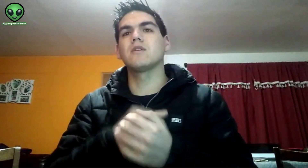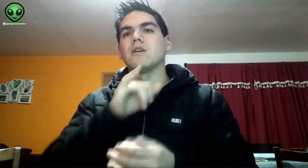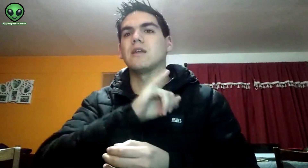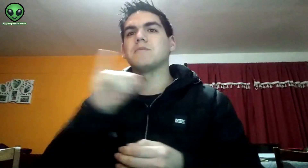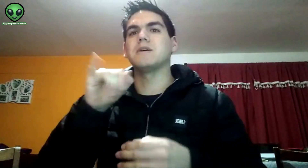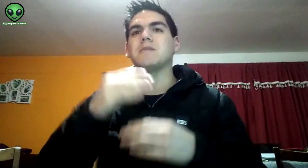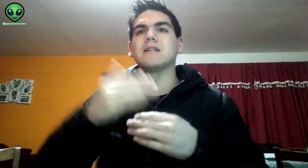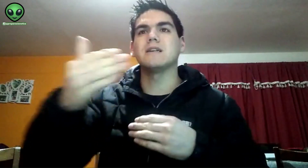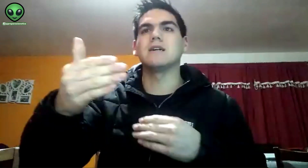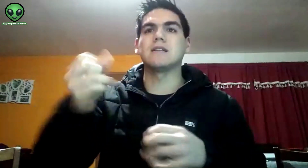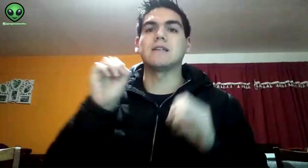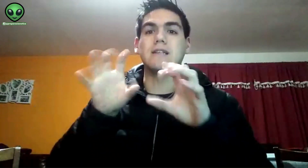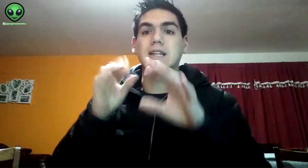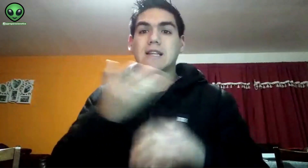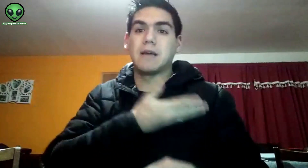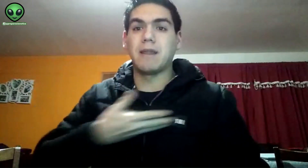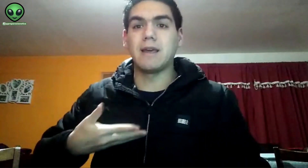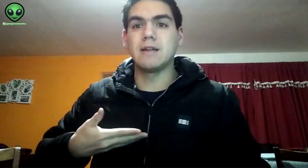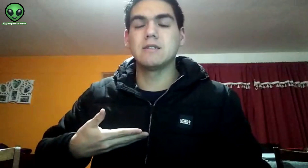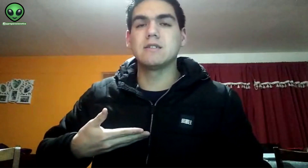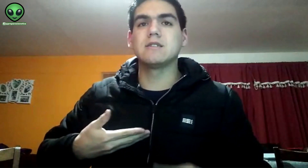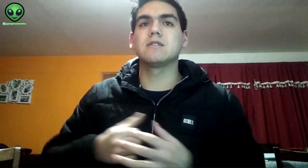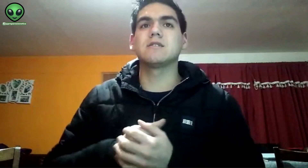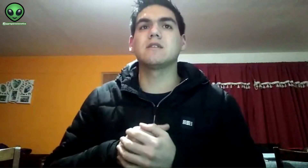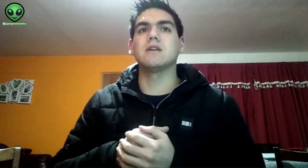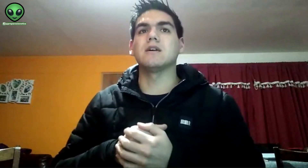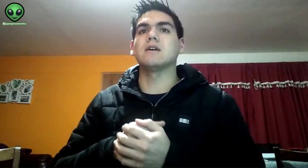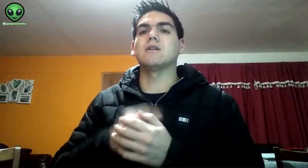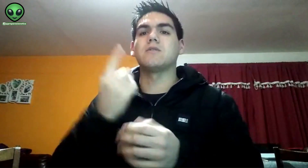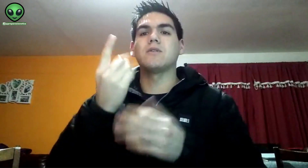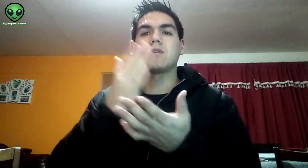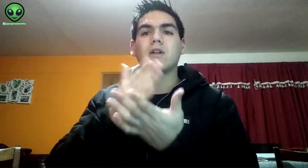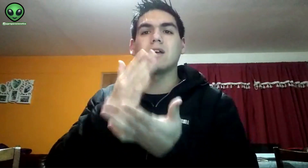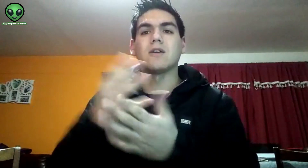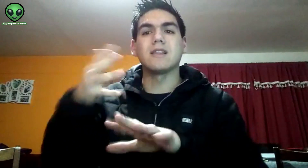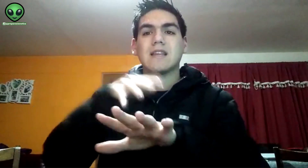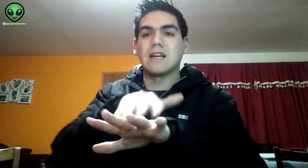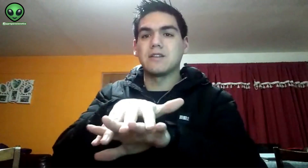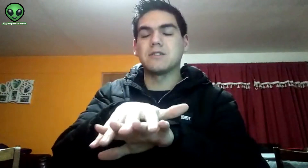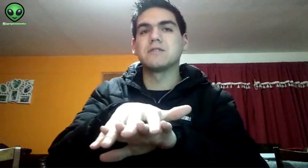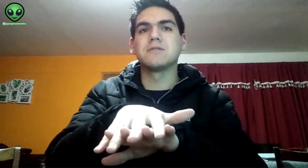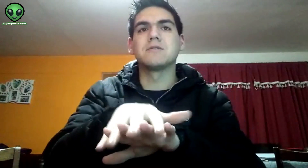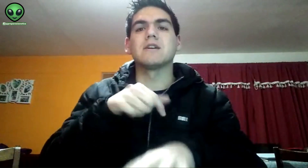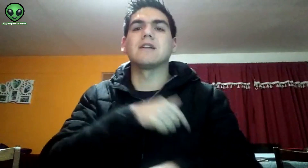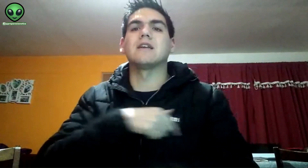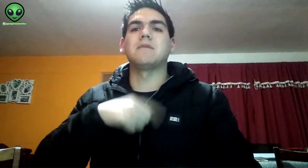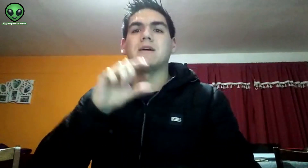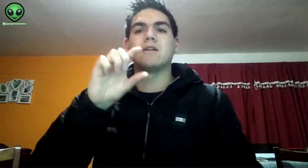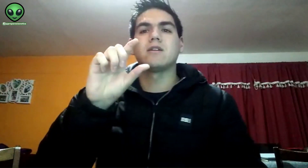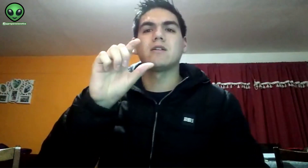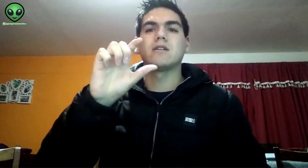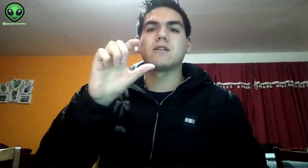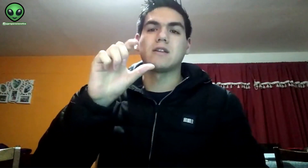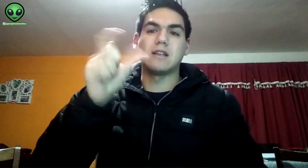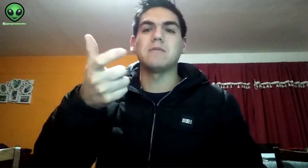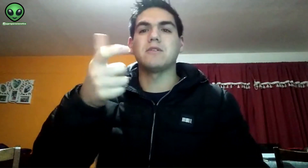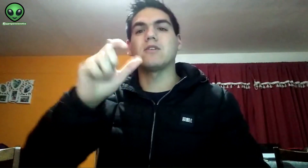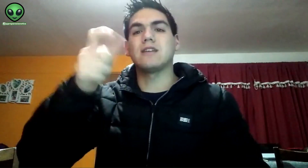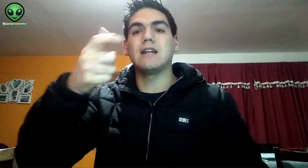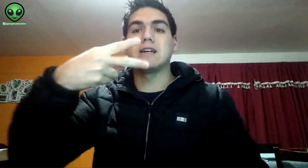sordos. Y después pasé a enseñanza media en un colegio de integración que se llama González